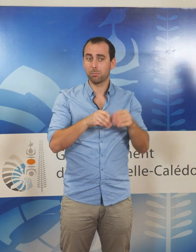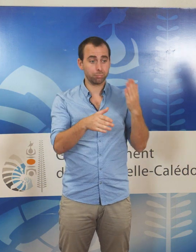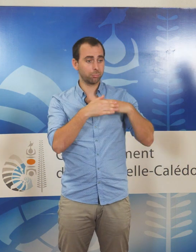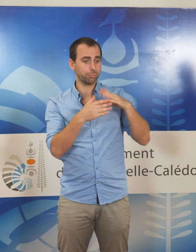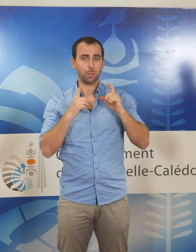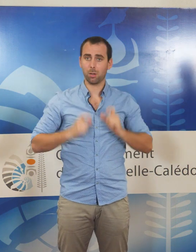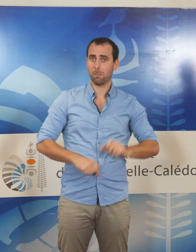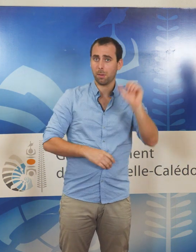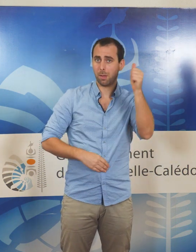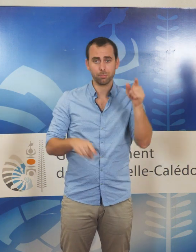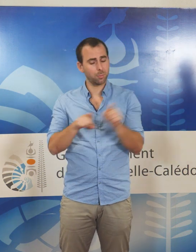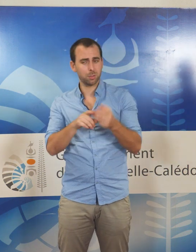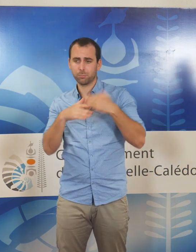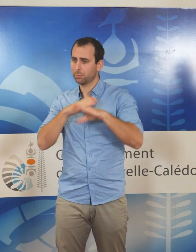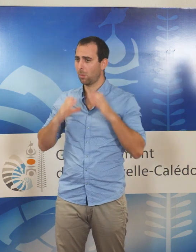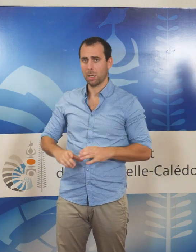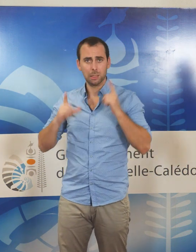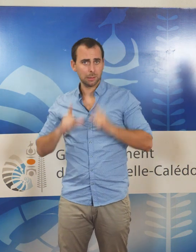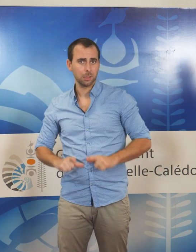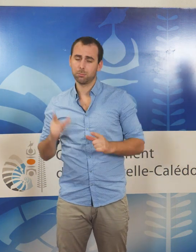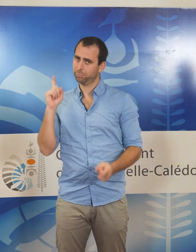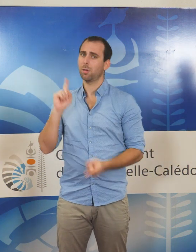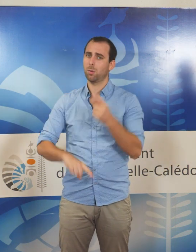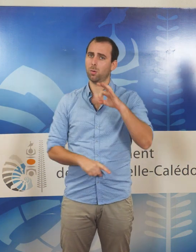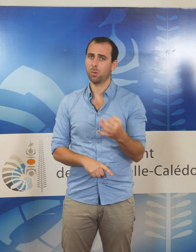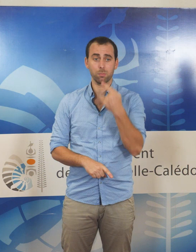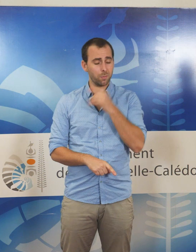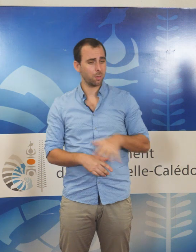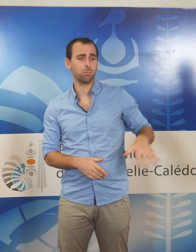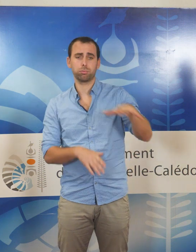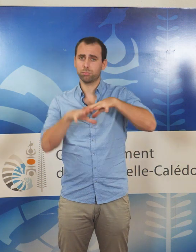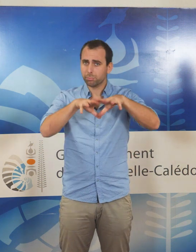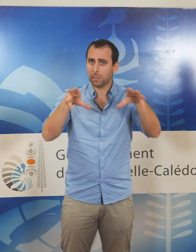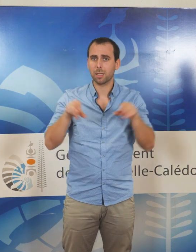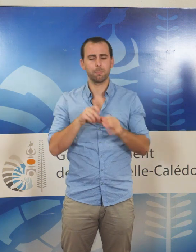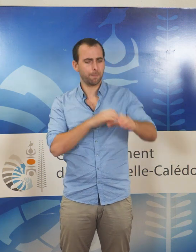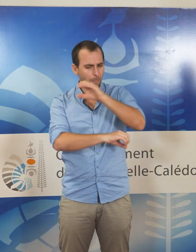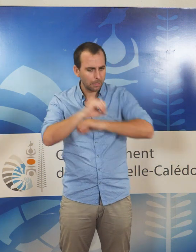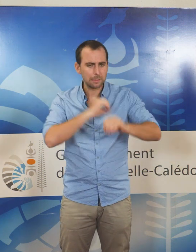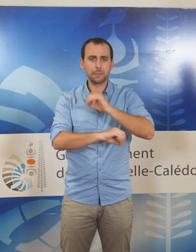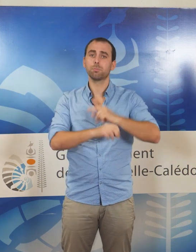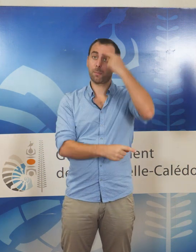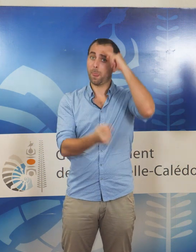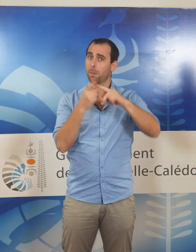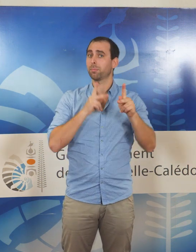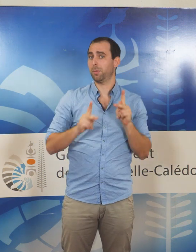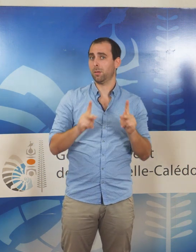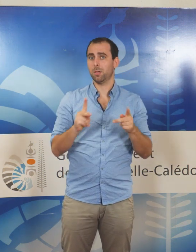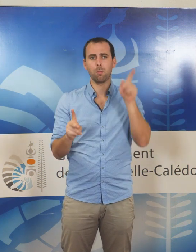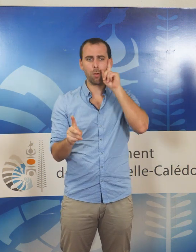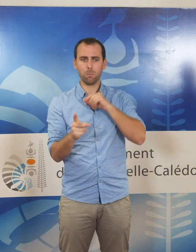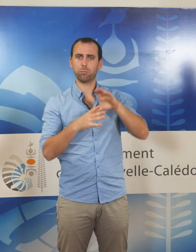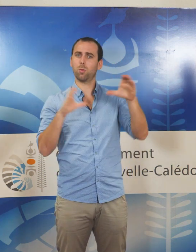mais également dans le secondaire, pour qu'elles puissent à la fois s'organiser sur le plan pédagogique puisque nous avons proposé des